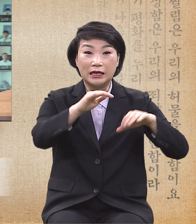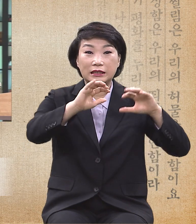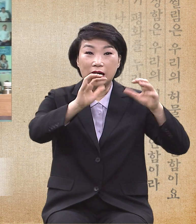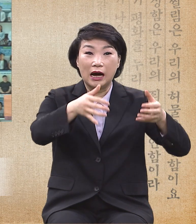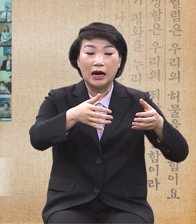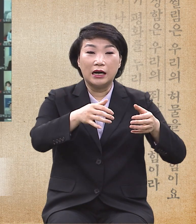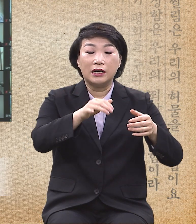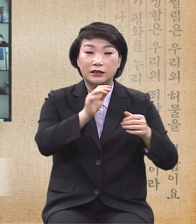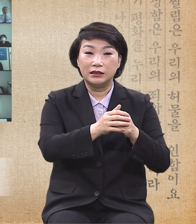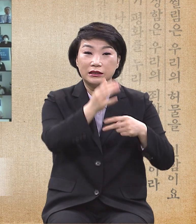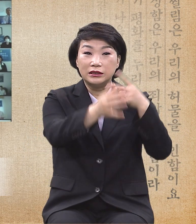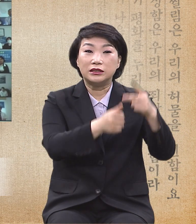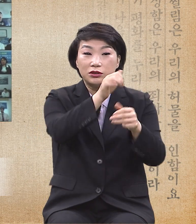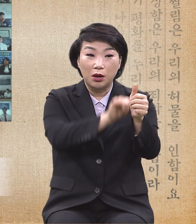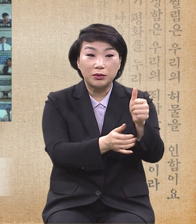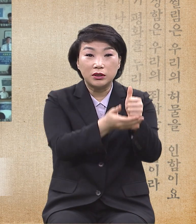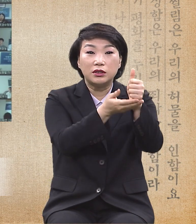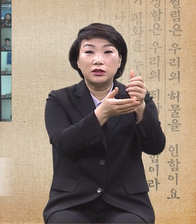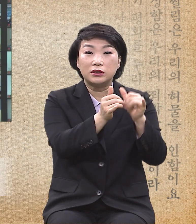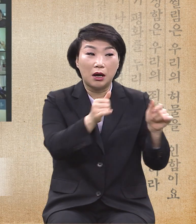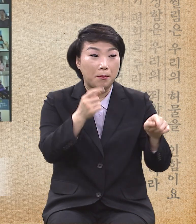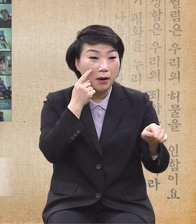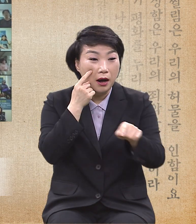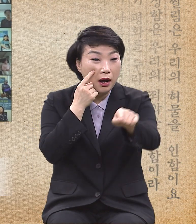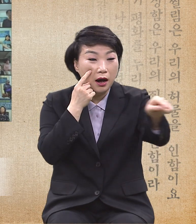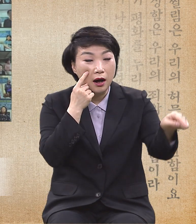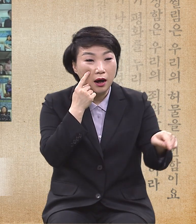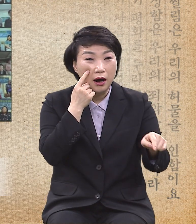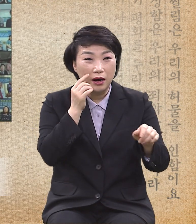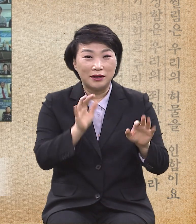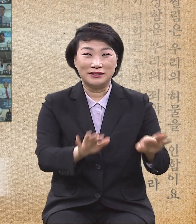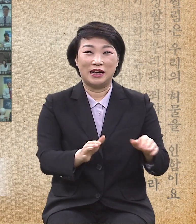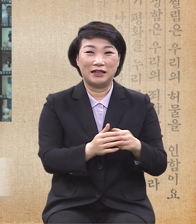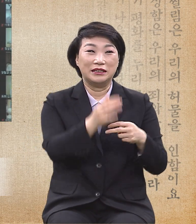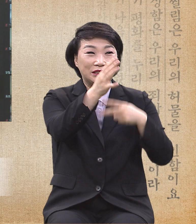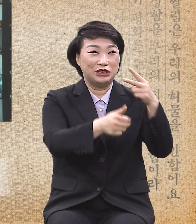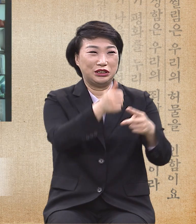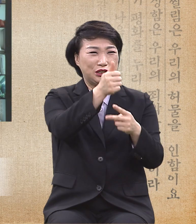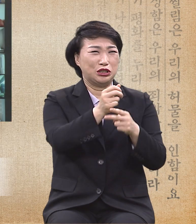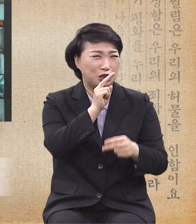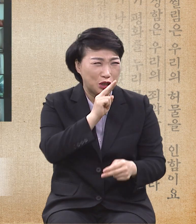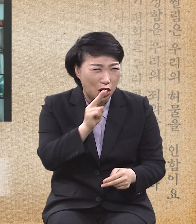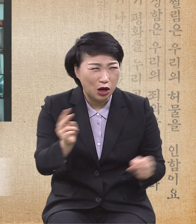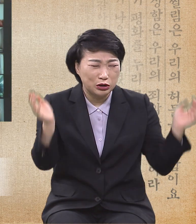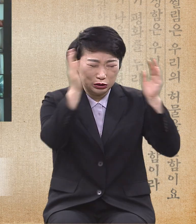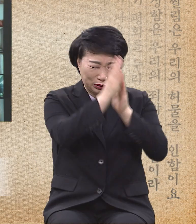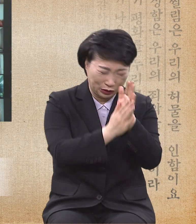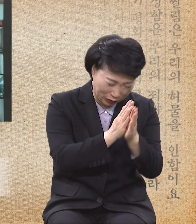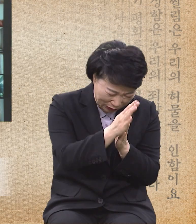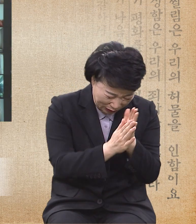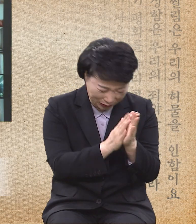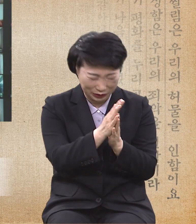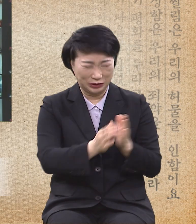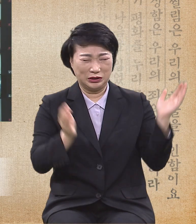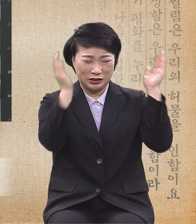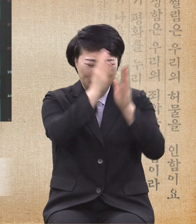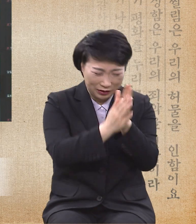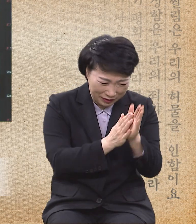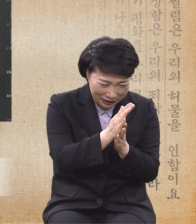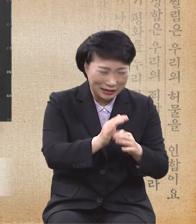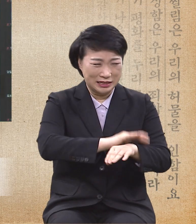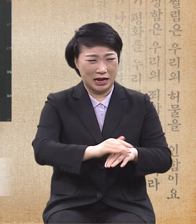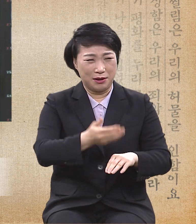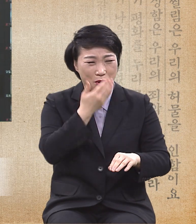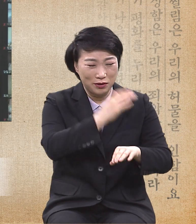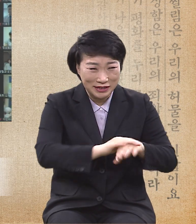섬기는 사람들 다 보세요. 신이시여, 그쵸? 잘 먹고 잘 살게